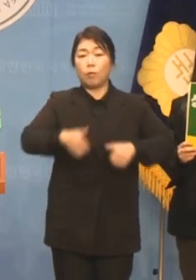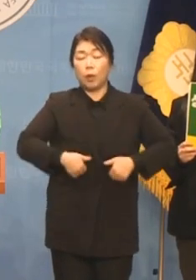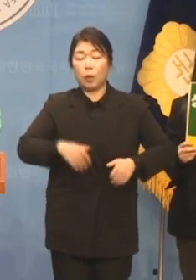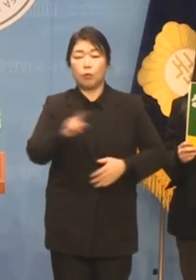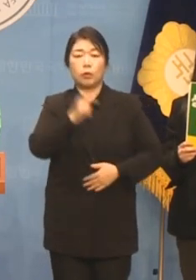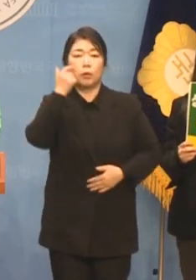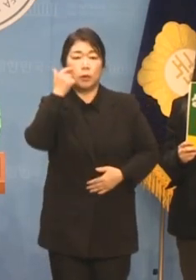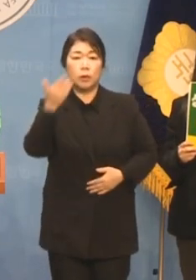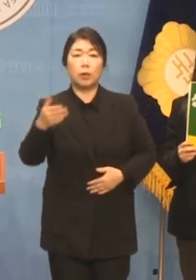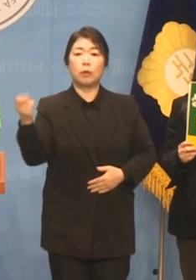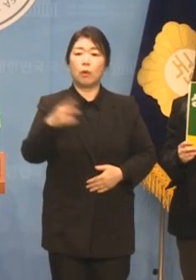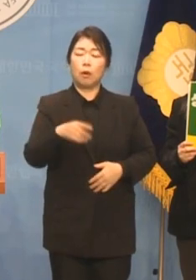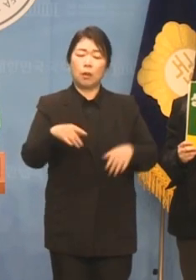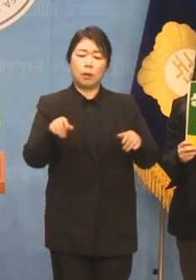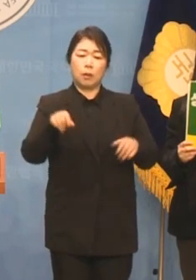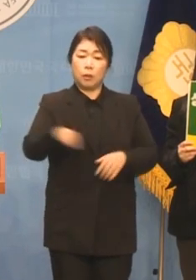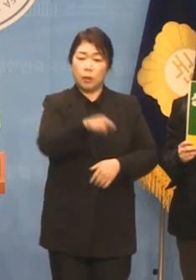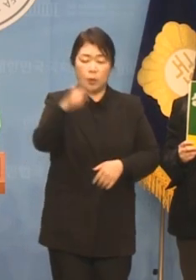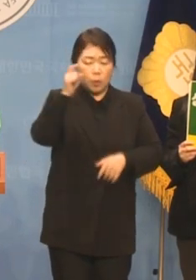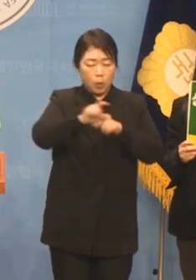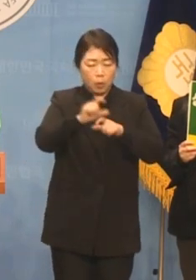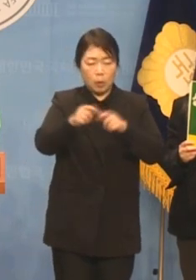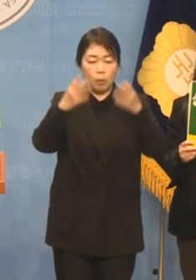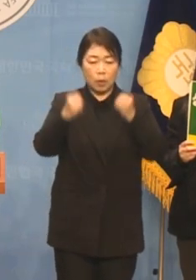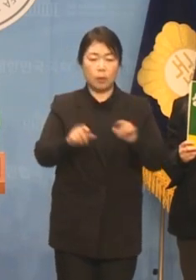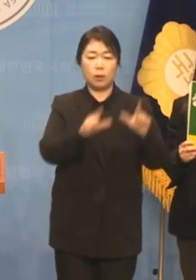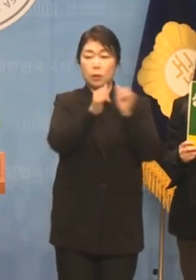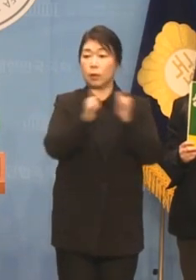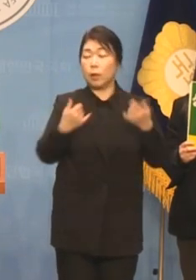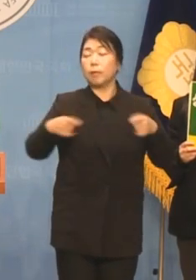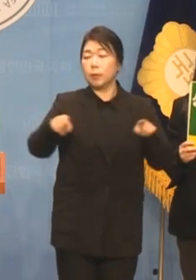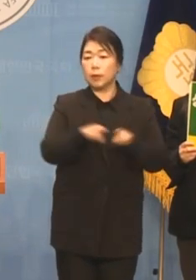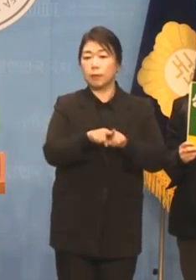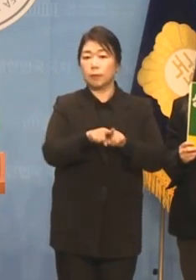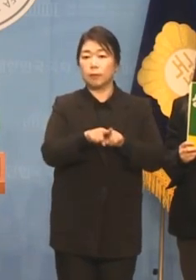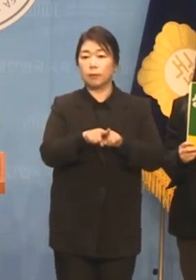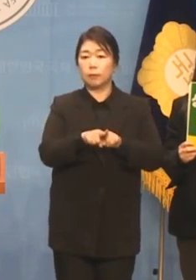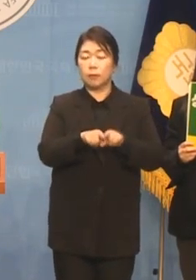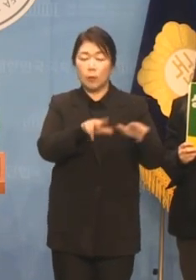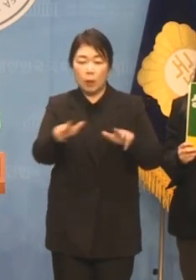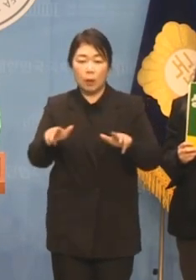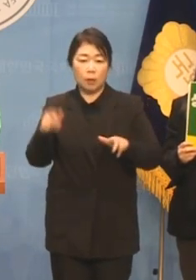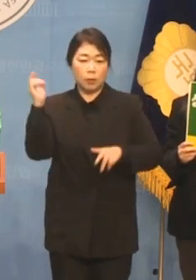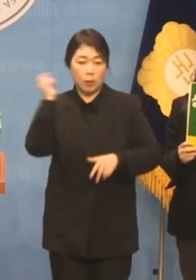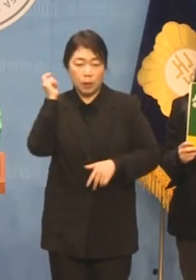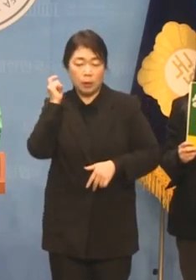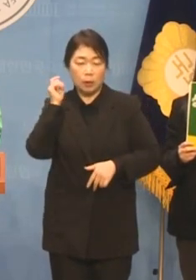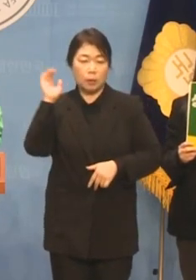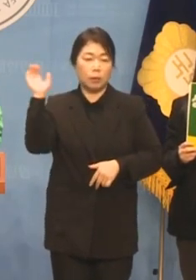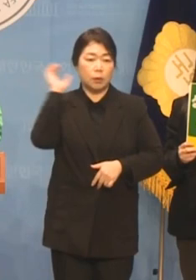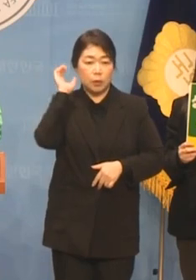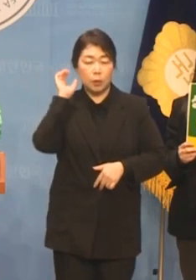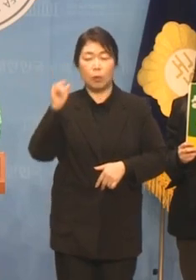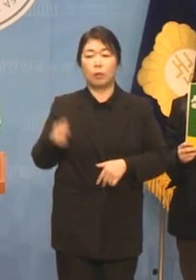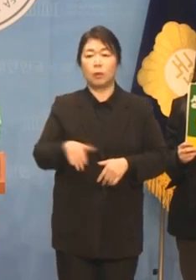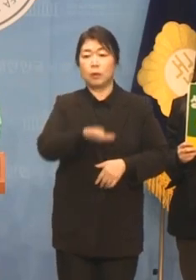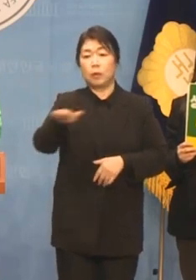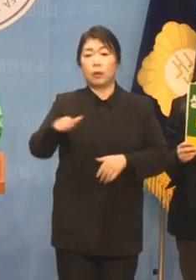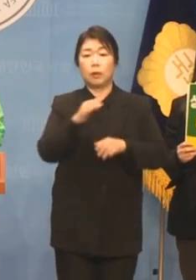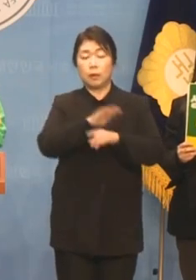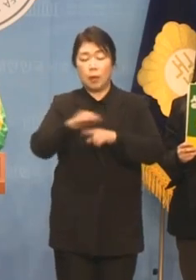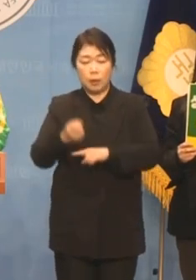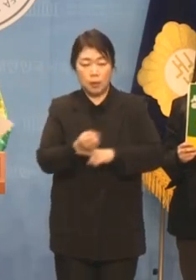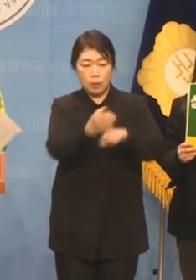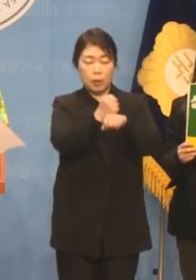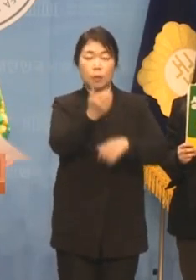지생 하게 현장에서 고민하는 기후 시민들과 함께 현장의 목소리가 민의의 전당이 국회에 제대로